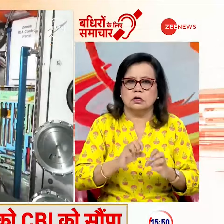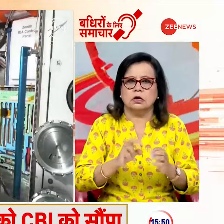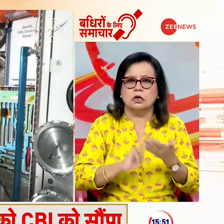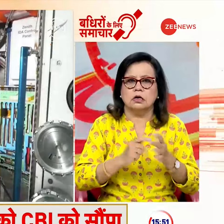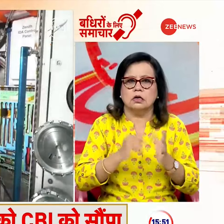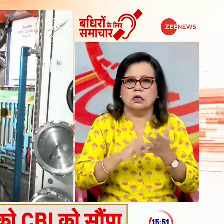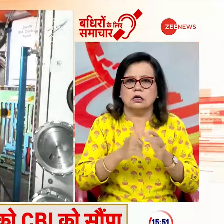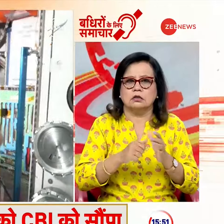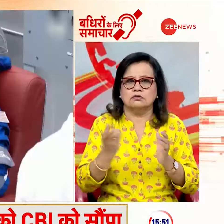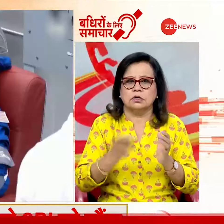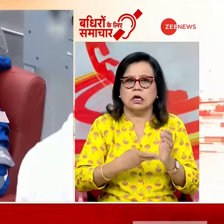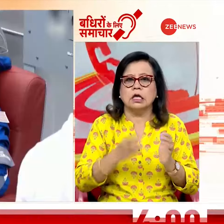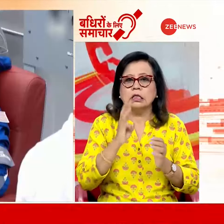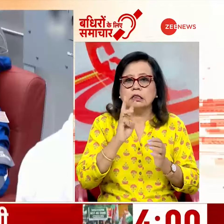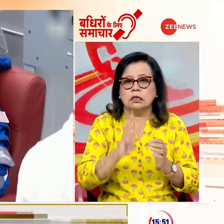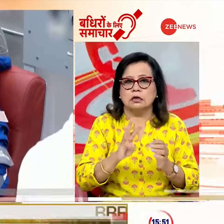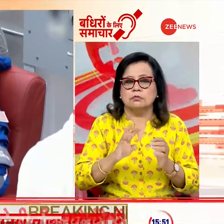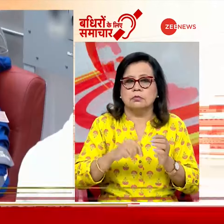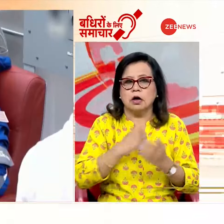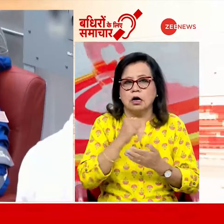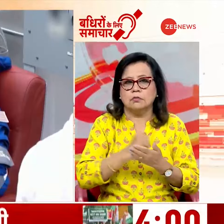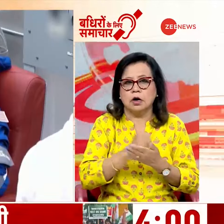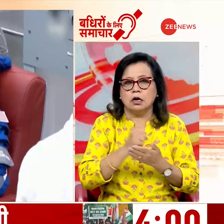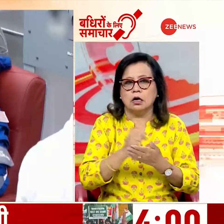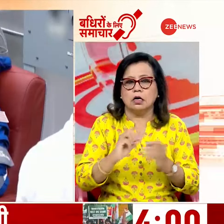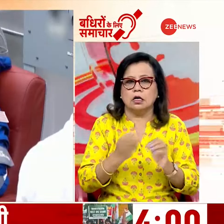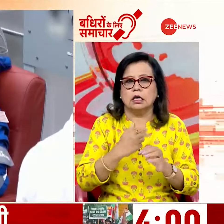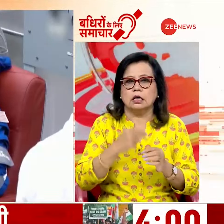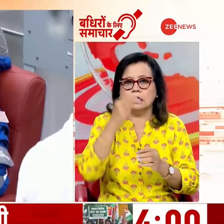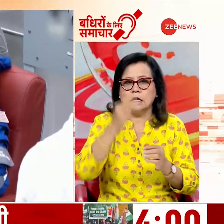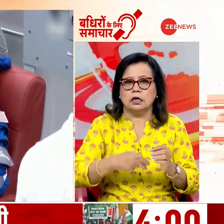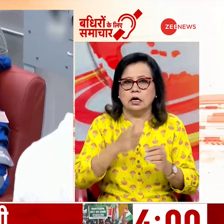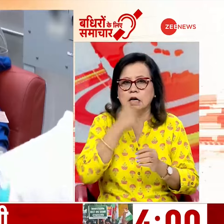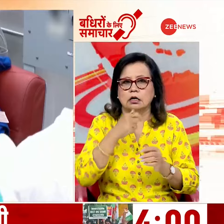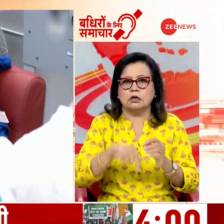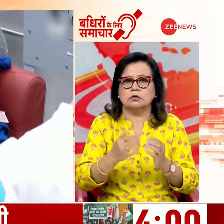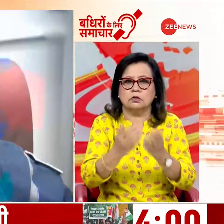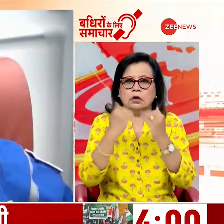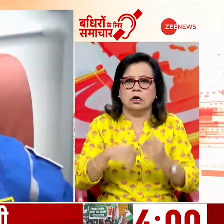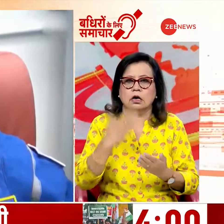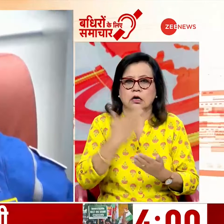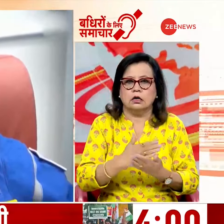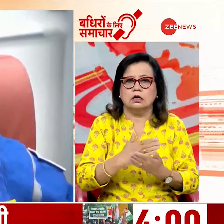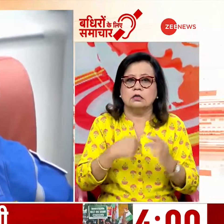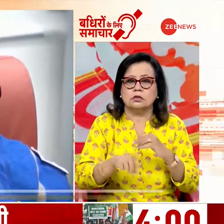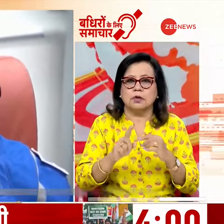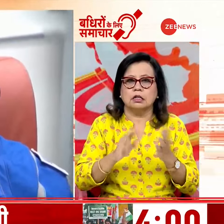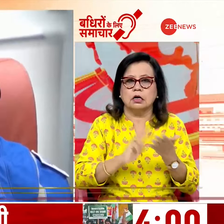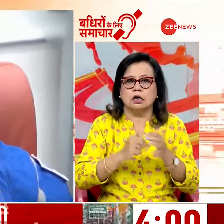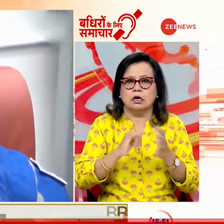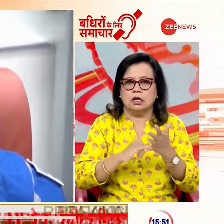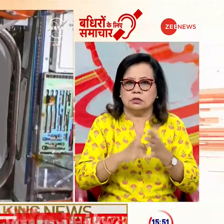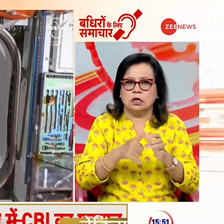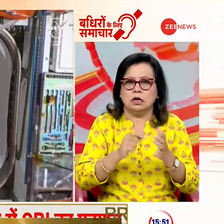फंसी हैं। नासा की तरफ से 3 बार नई तारीख का ऐलान किया गया, लेकिन वापसी अटक गई। इसके